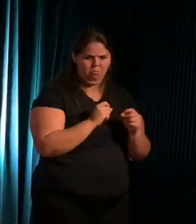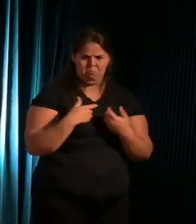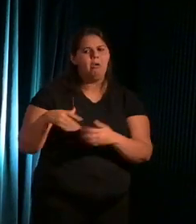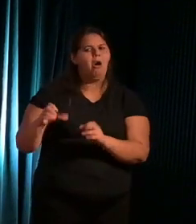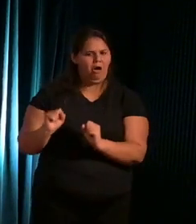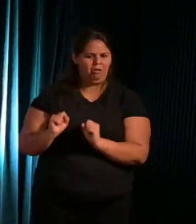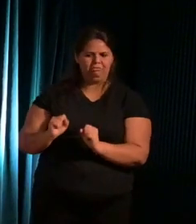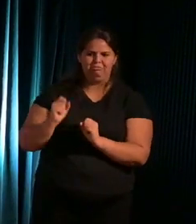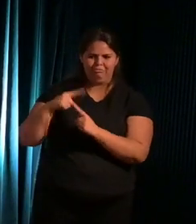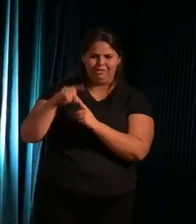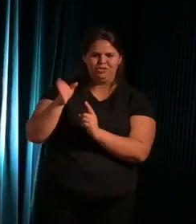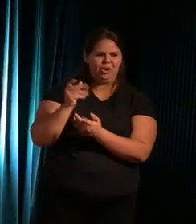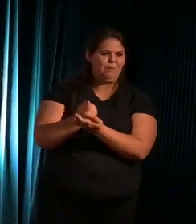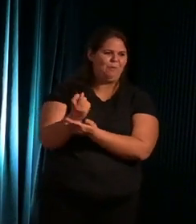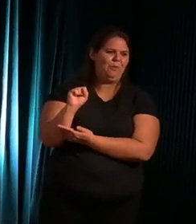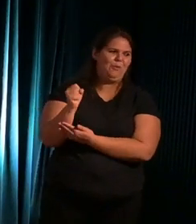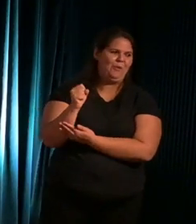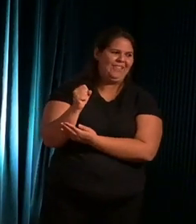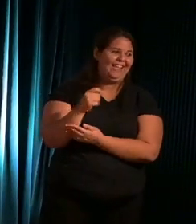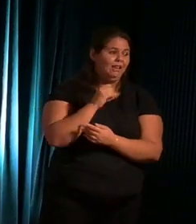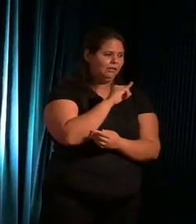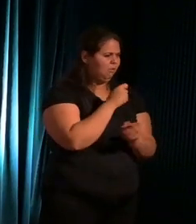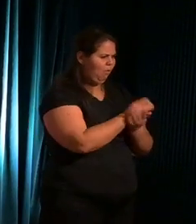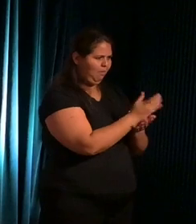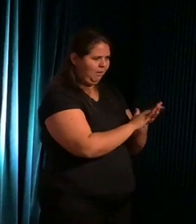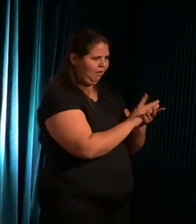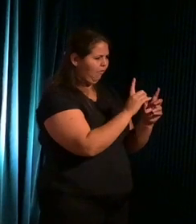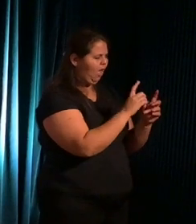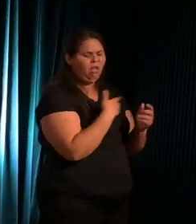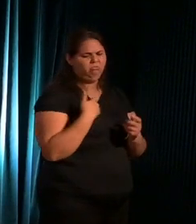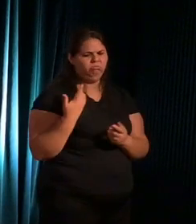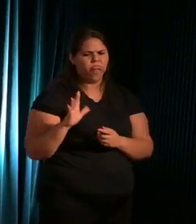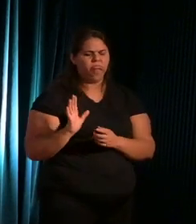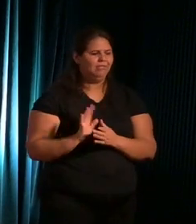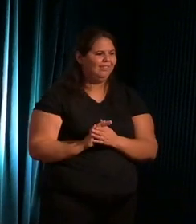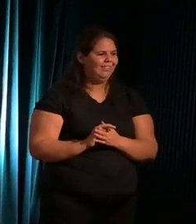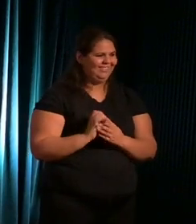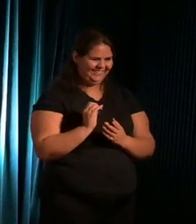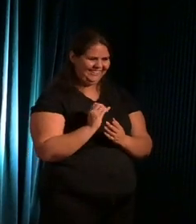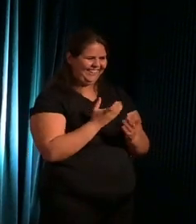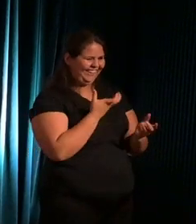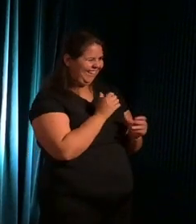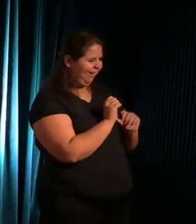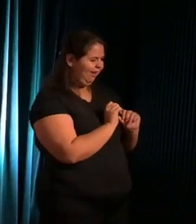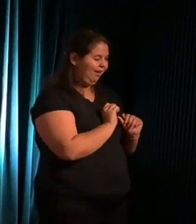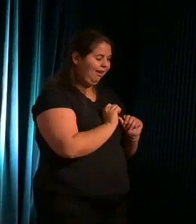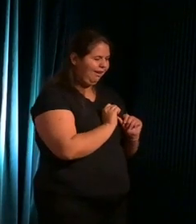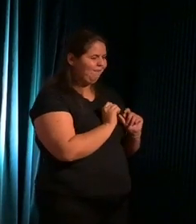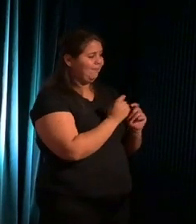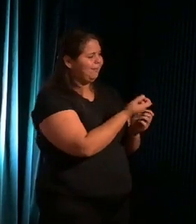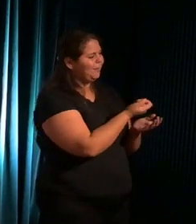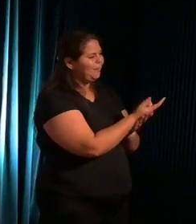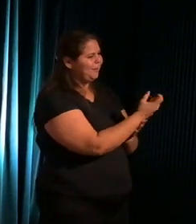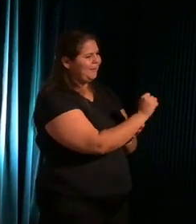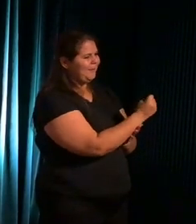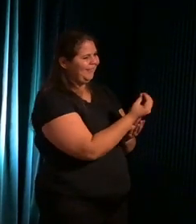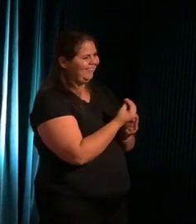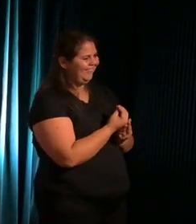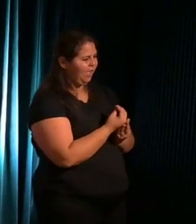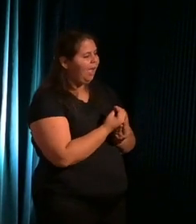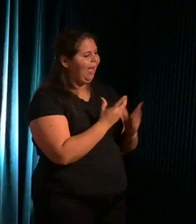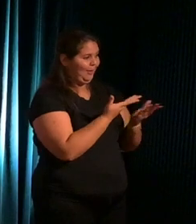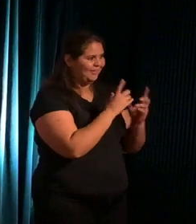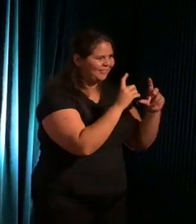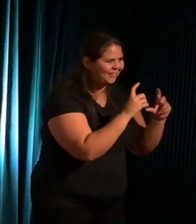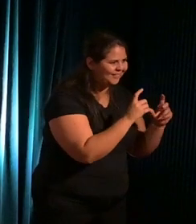eu queria seduzi-lo, né? E de repente me colocar aos seus pés e